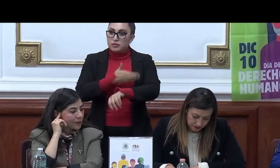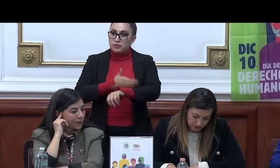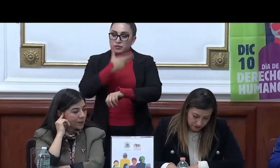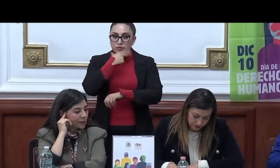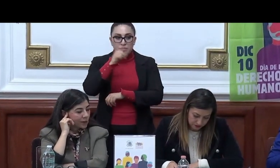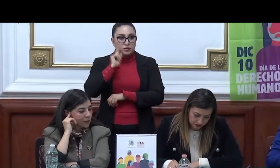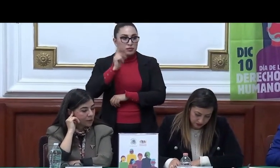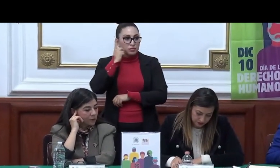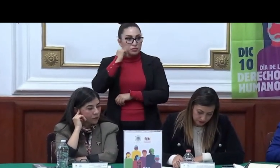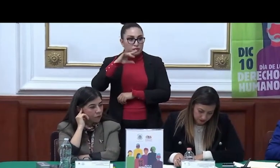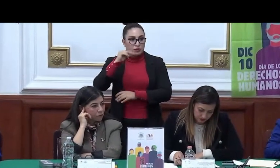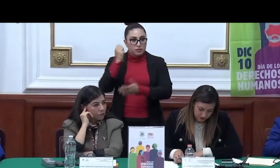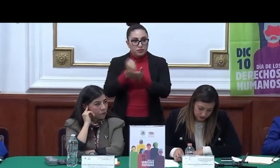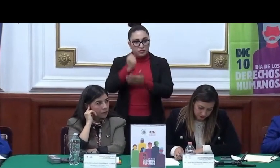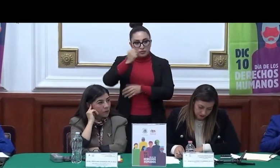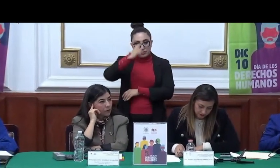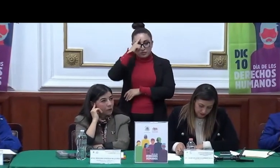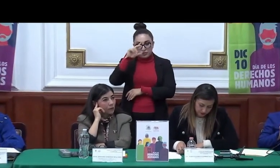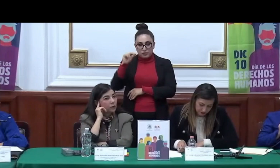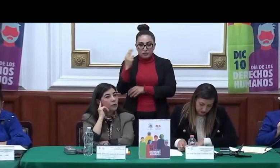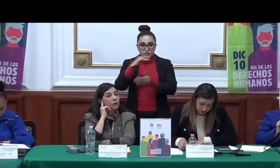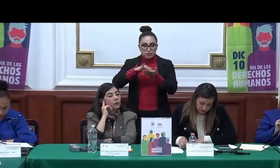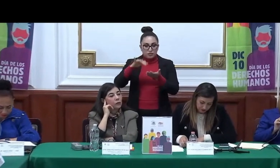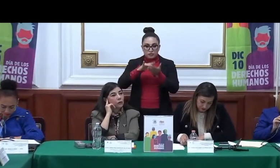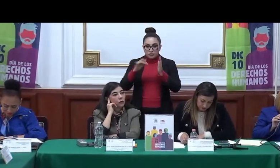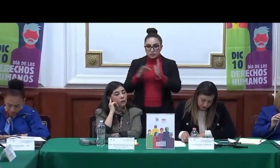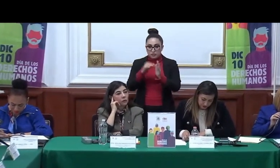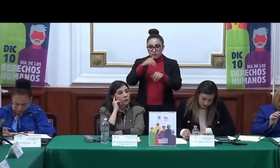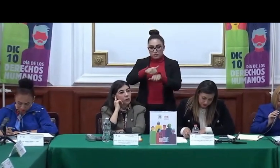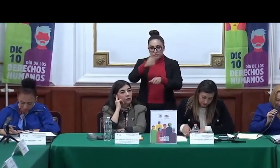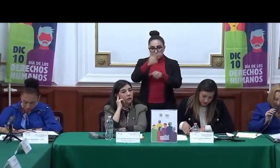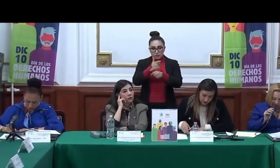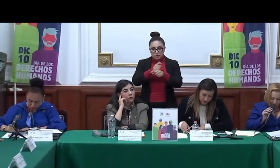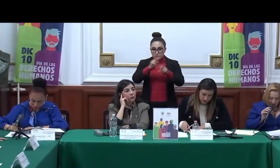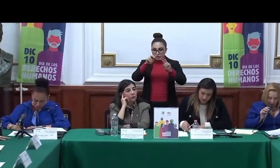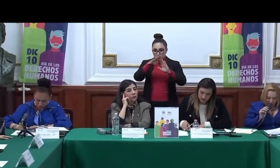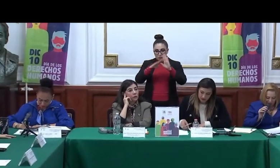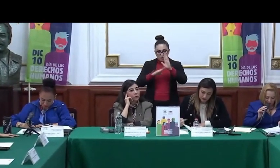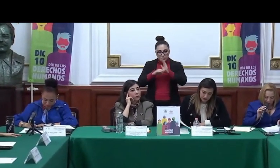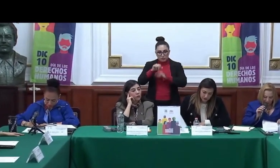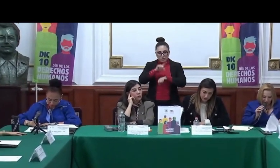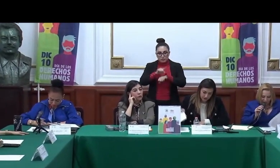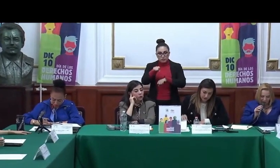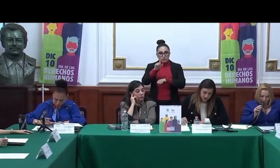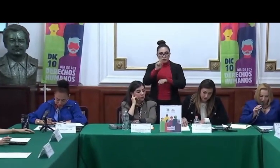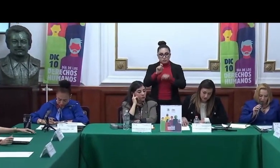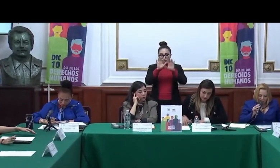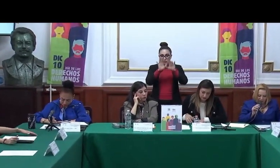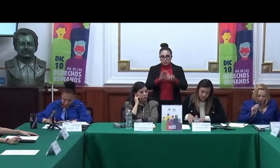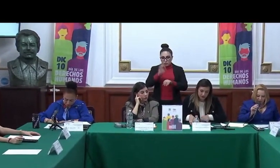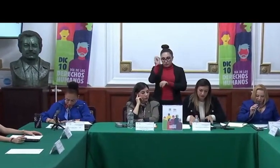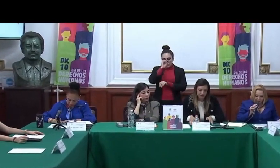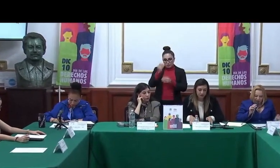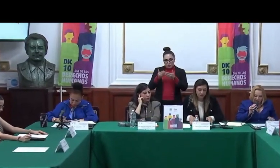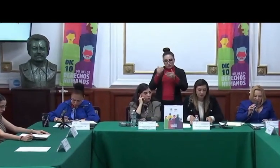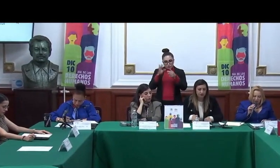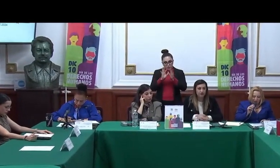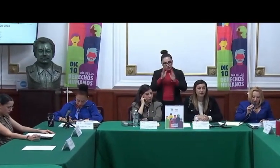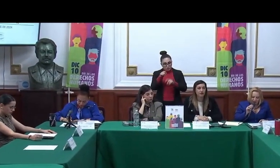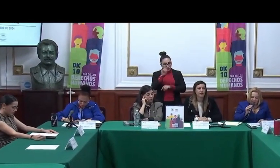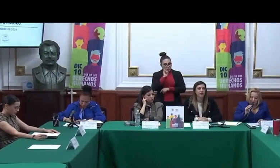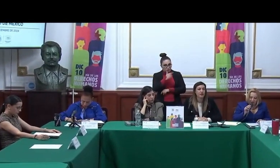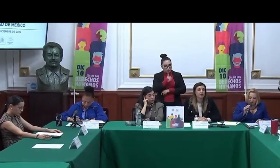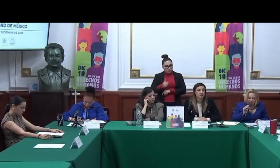presente la dispensa de la lectura del 7º punto del orden del día correspondiente a la opinión en comento. Quienes estén